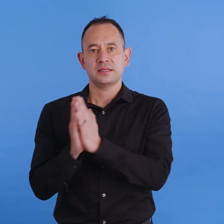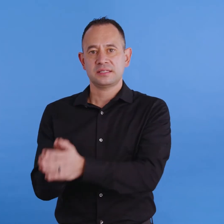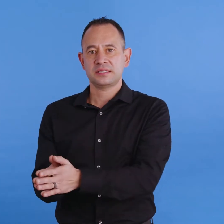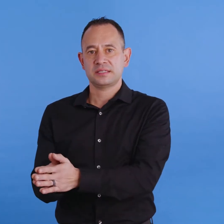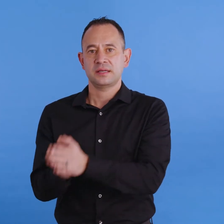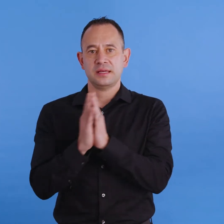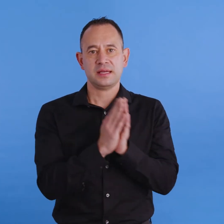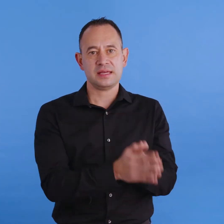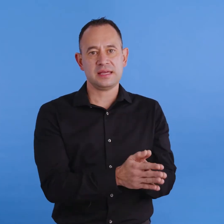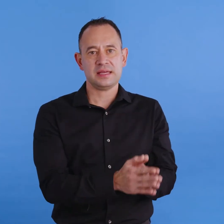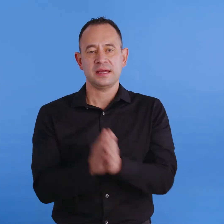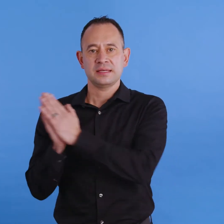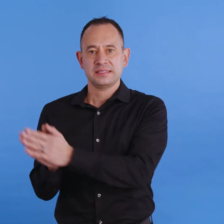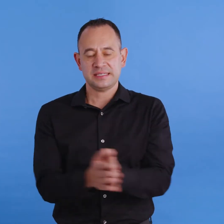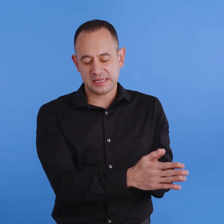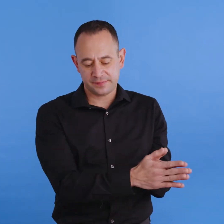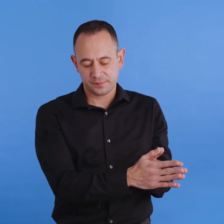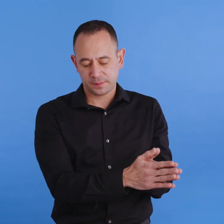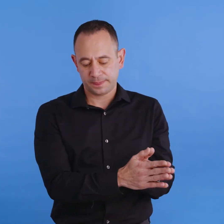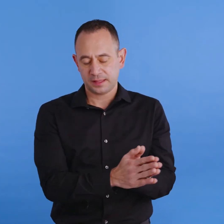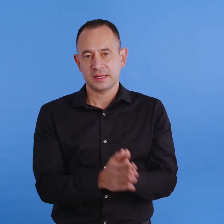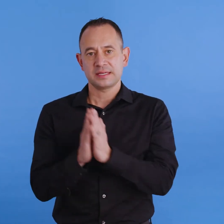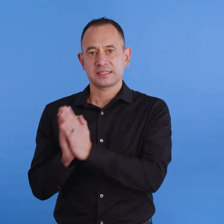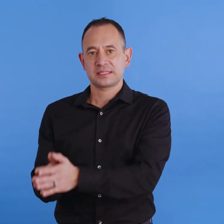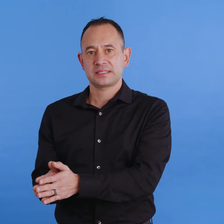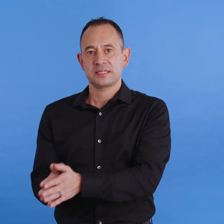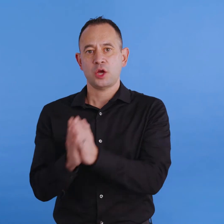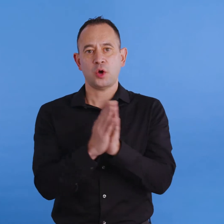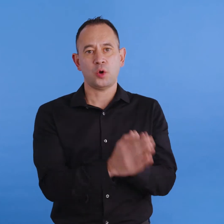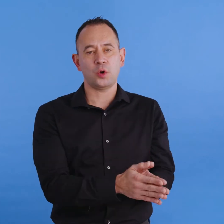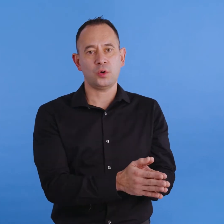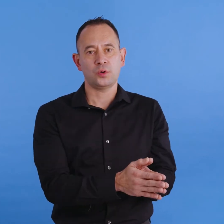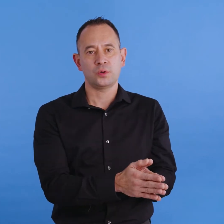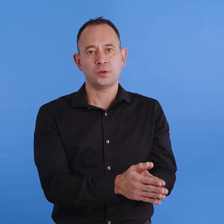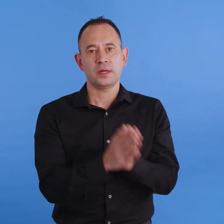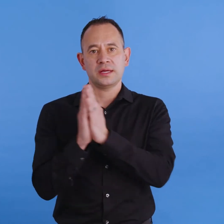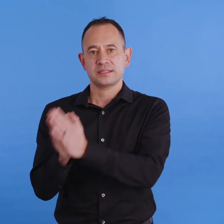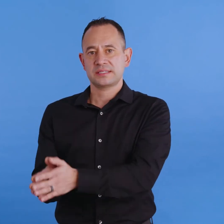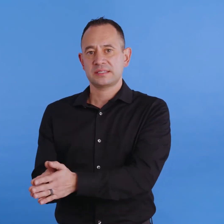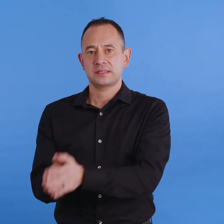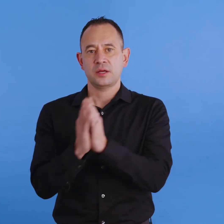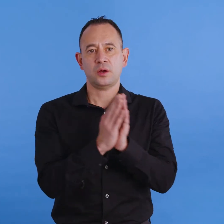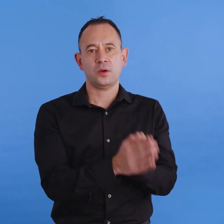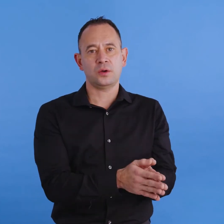s, i, si, x, o, x, o,